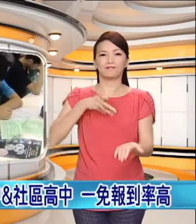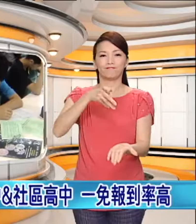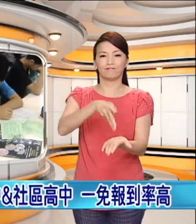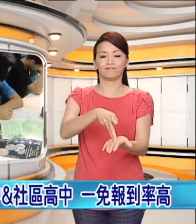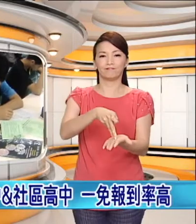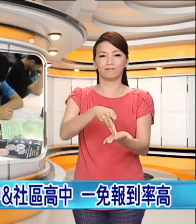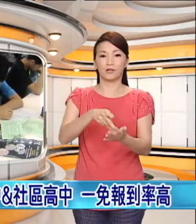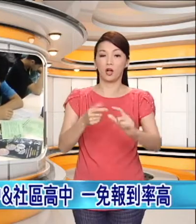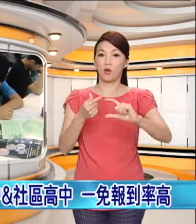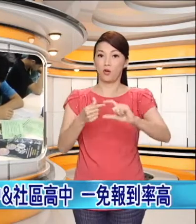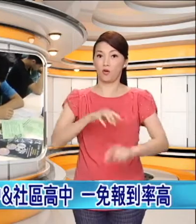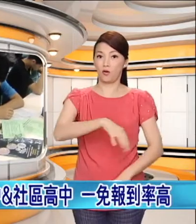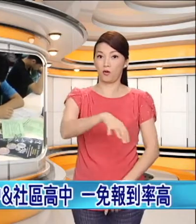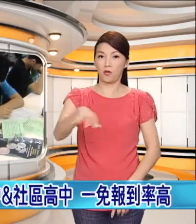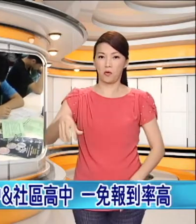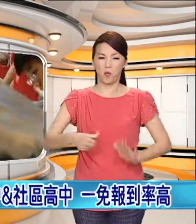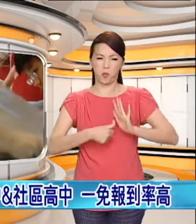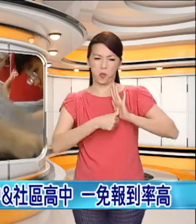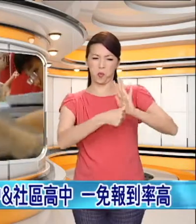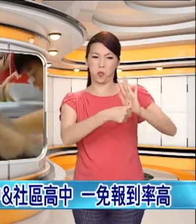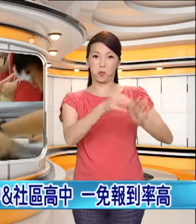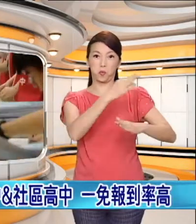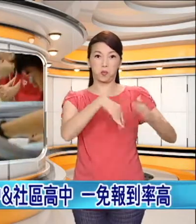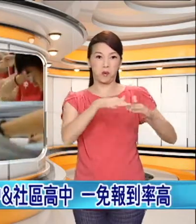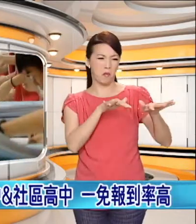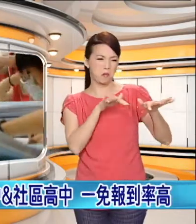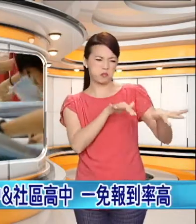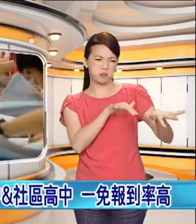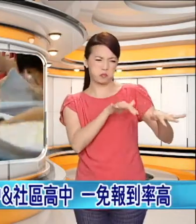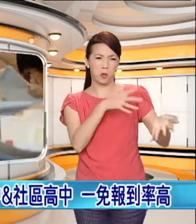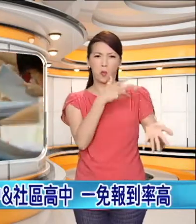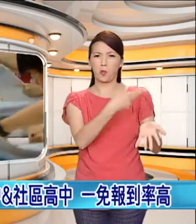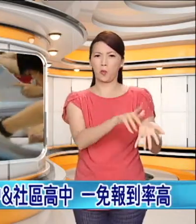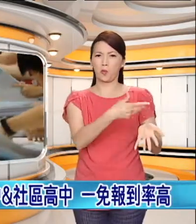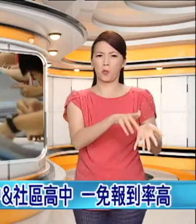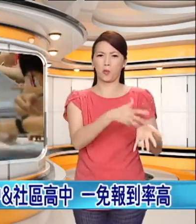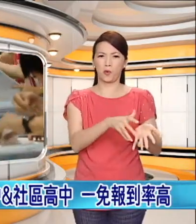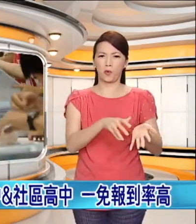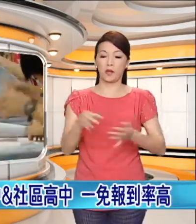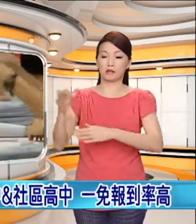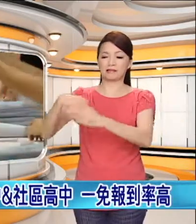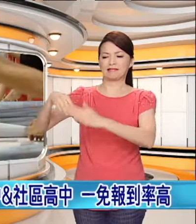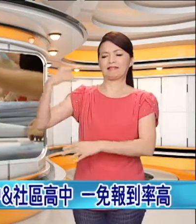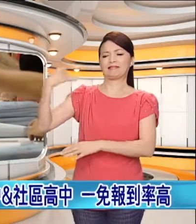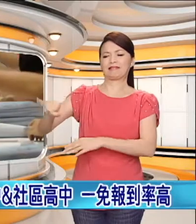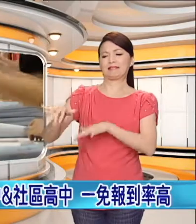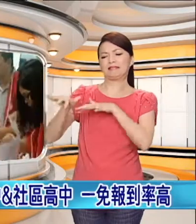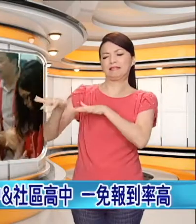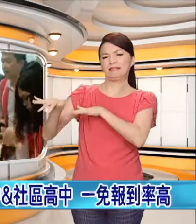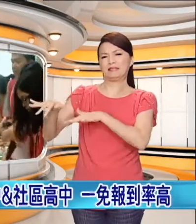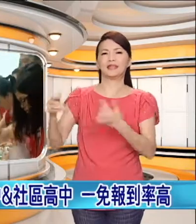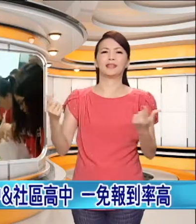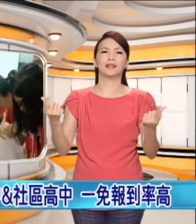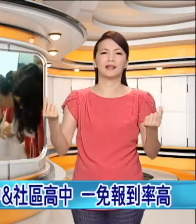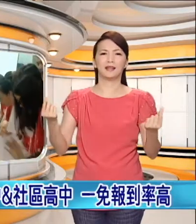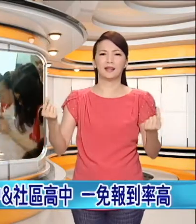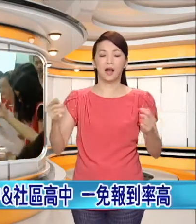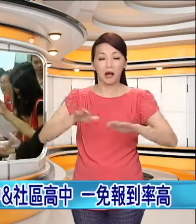各区的明星学校跟社区高中的报到率都很高，但指标性的社区型高